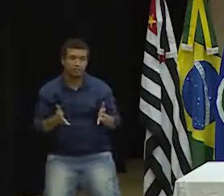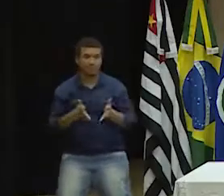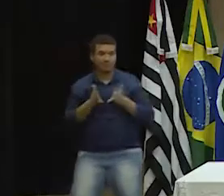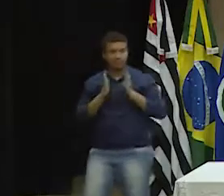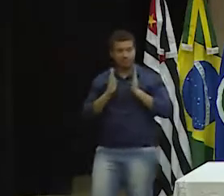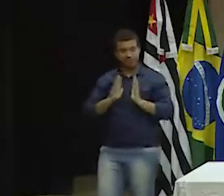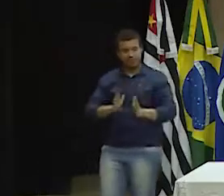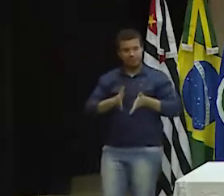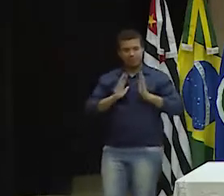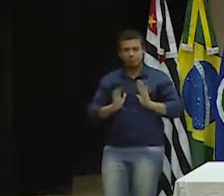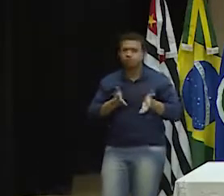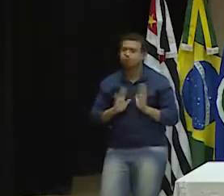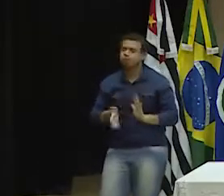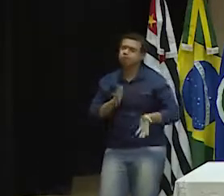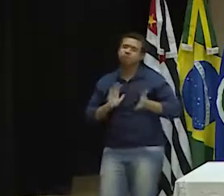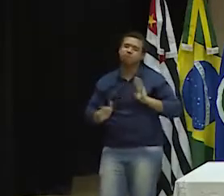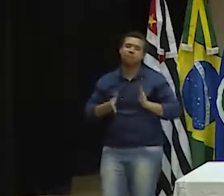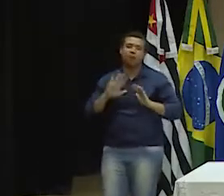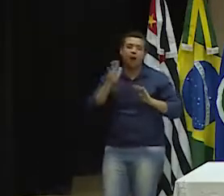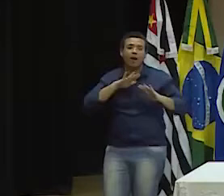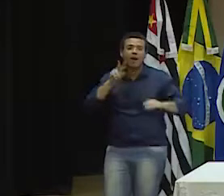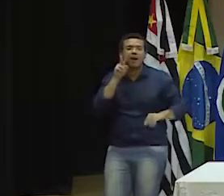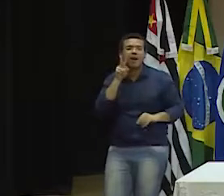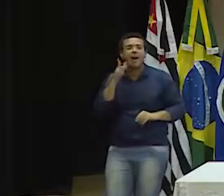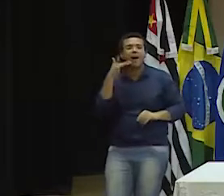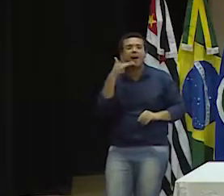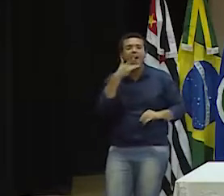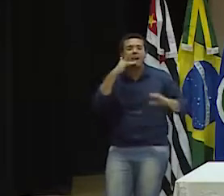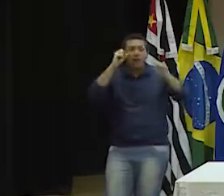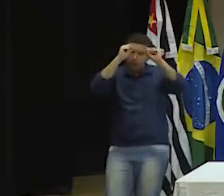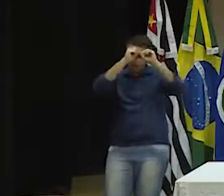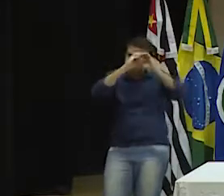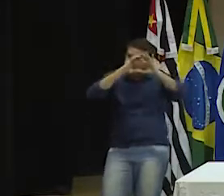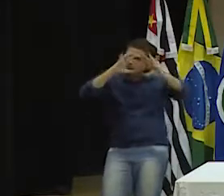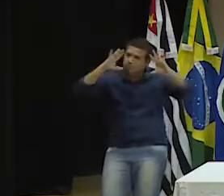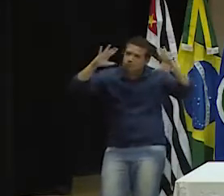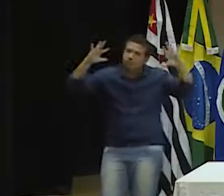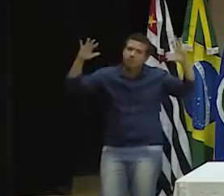não consegue ter compreensão. Quando é em língua de sinais, é prazeroso.